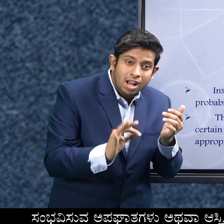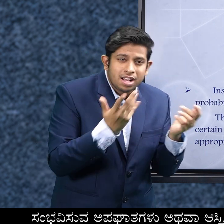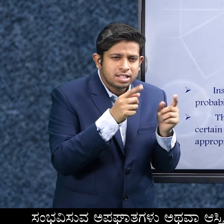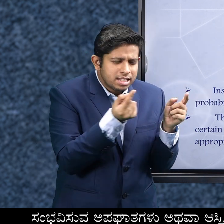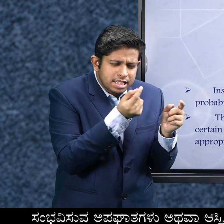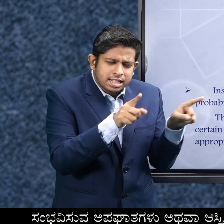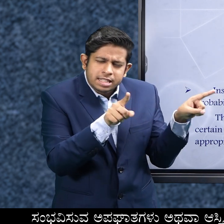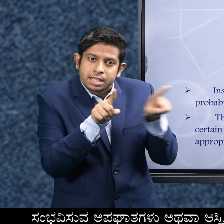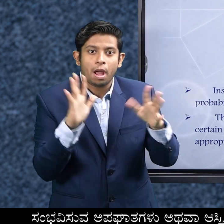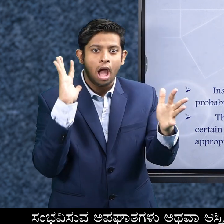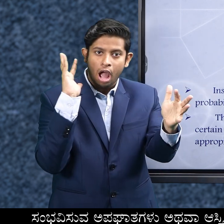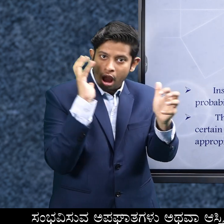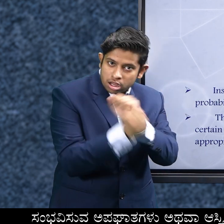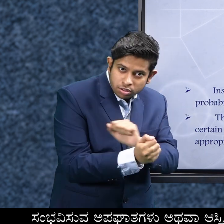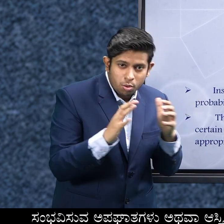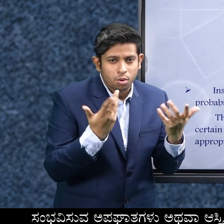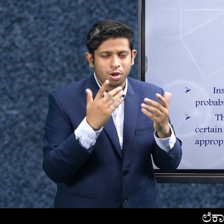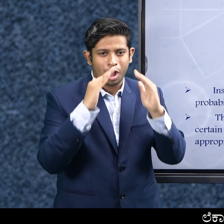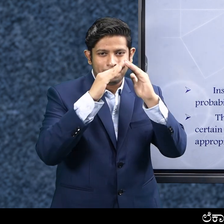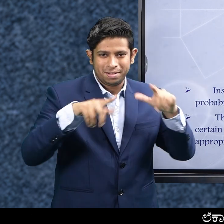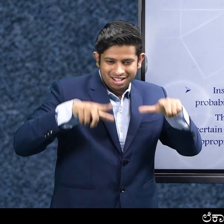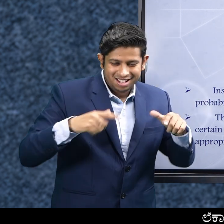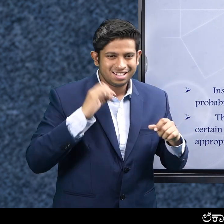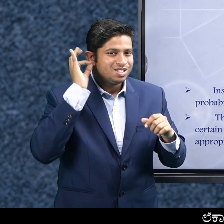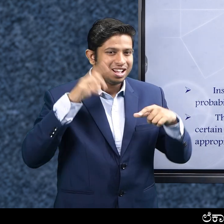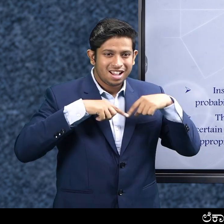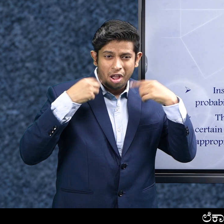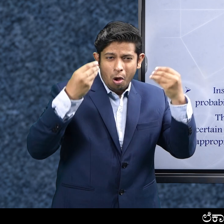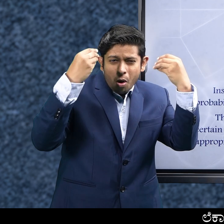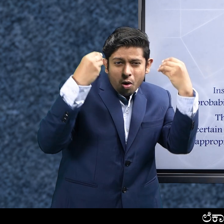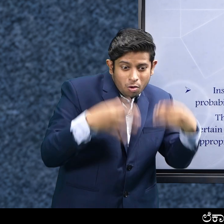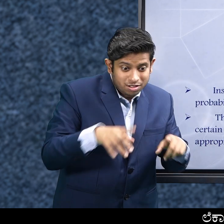ಆಸ್ತಿ ಹಾನಿಯಂತಹ ಕೆಲವು ಘಟನೆಗಳ ಸಂಭವನೀಯತೆಯನ್ನ ಲೆಕ್ಕಾಚಾರ ಮಾಡ್ತಾರೆ.